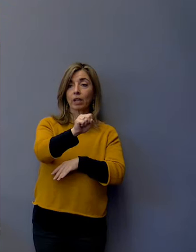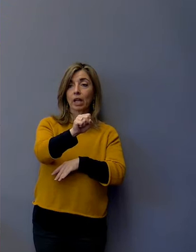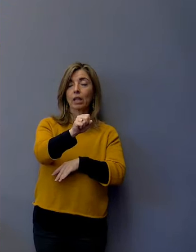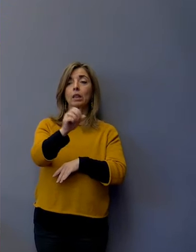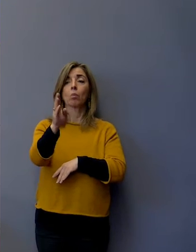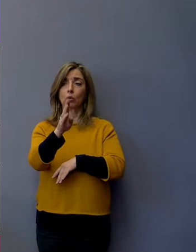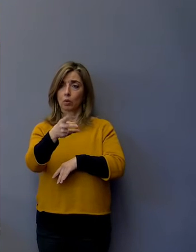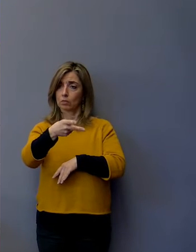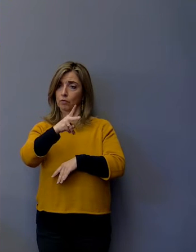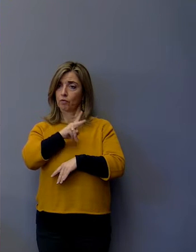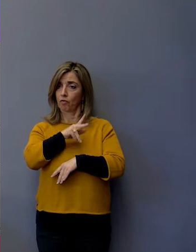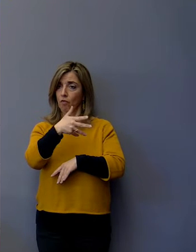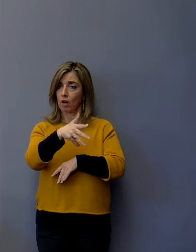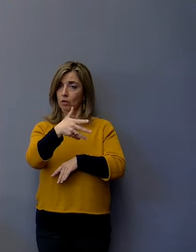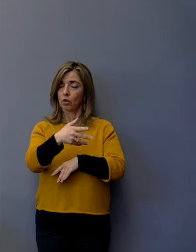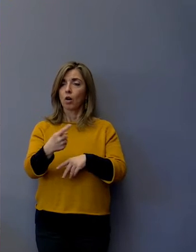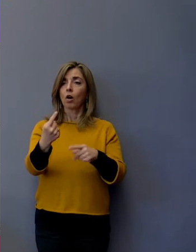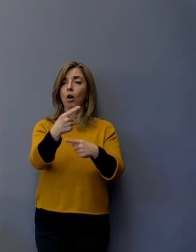consigliere costa